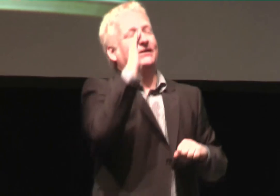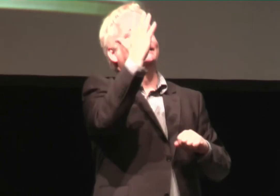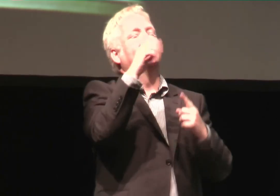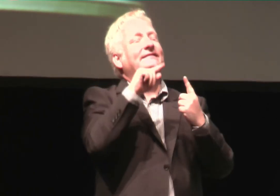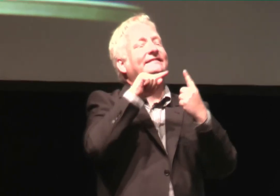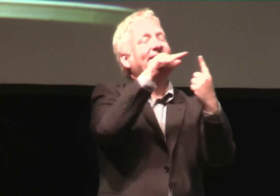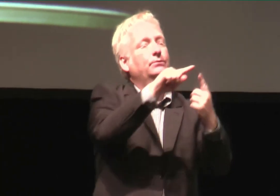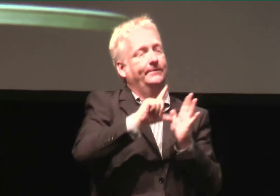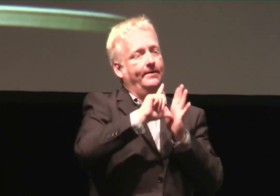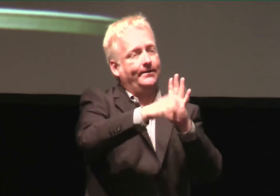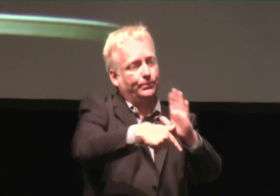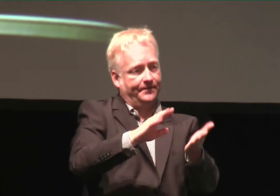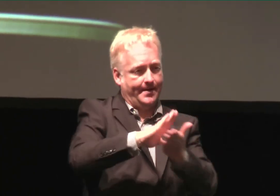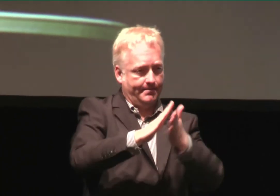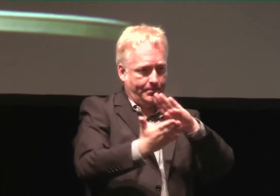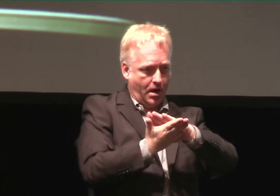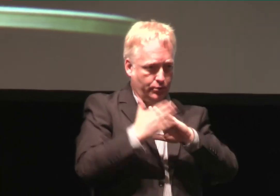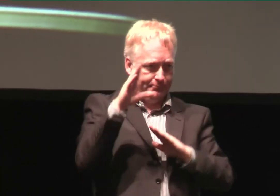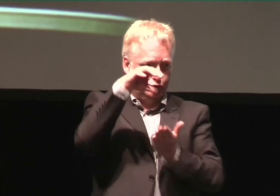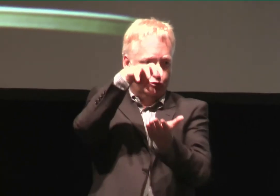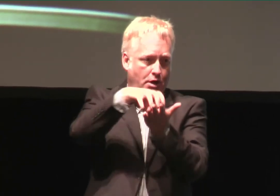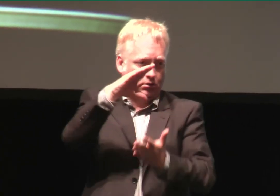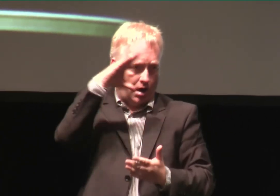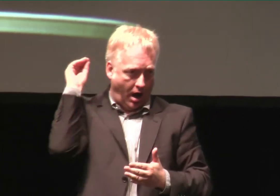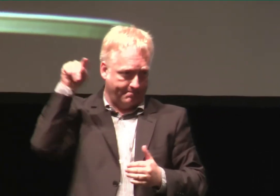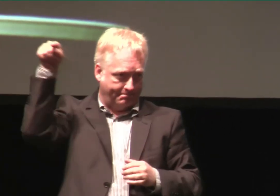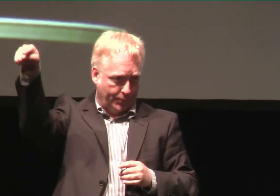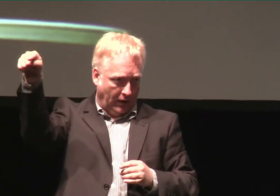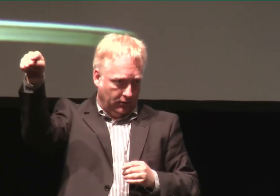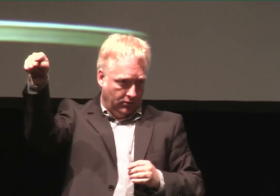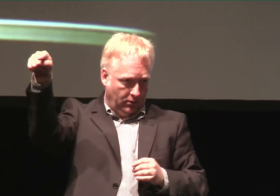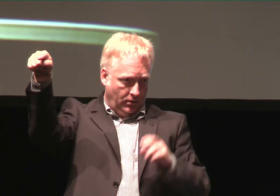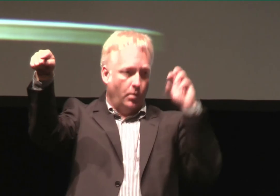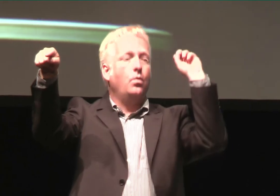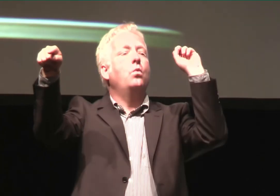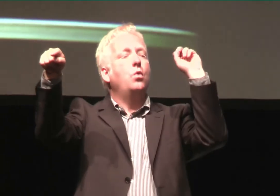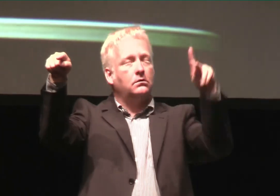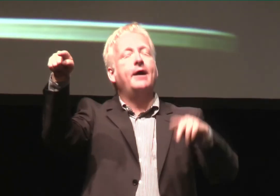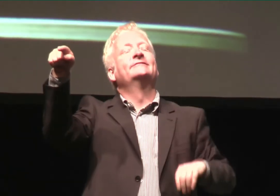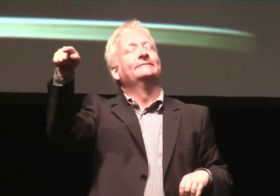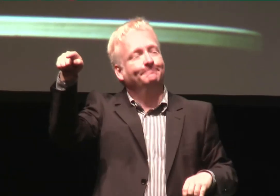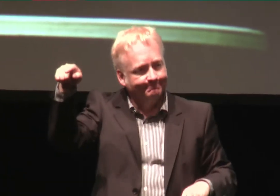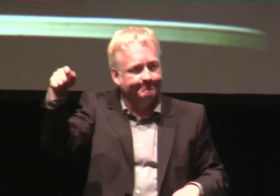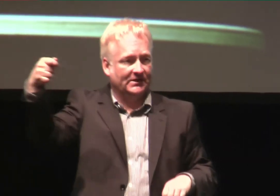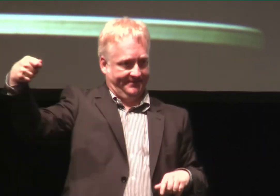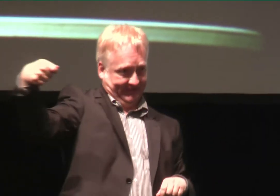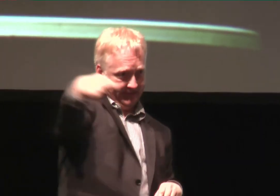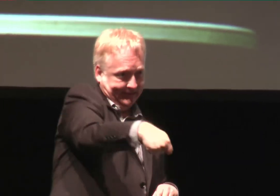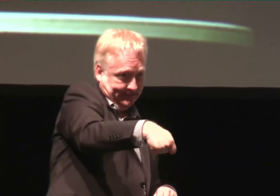Auch die haben es vor kurzem geschafft, man, da kam es zu einer Vereinbarung mit der Stadt Hamburg, dass da auch